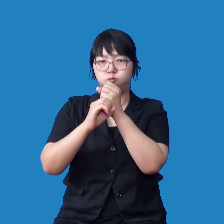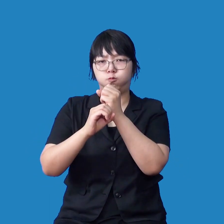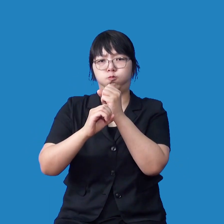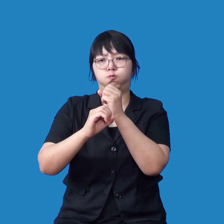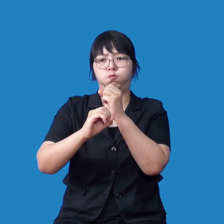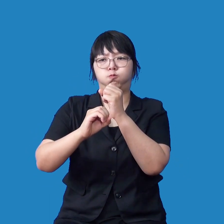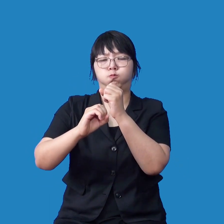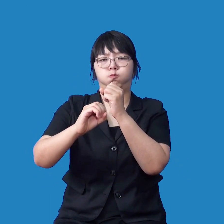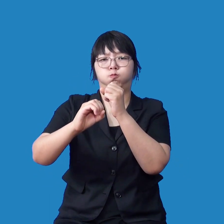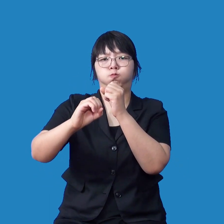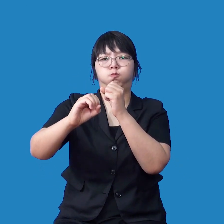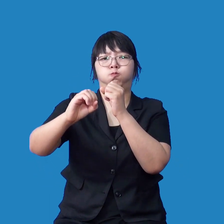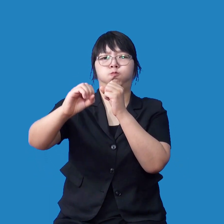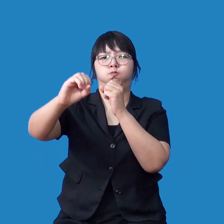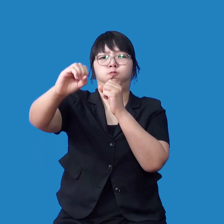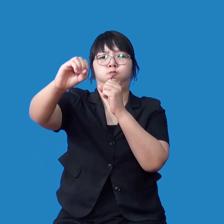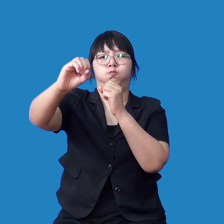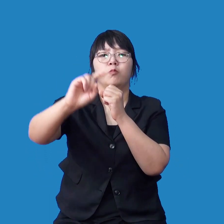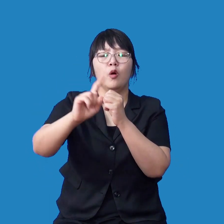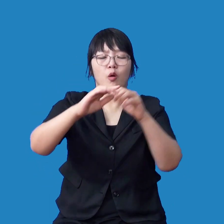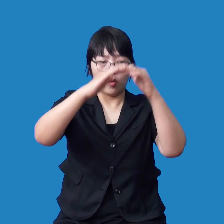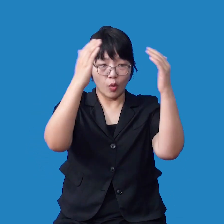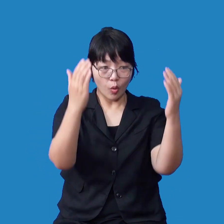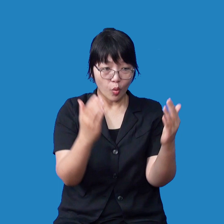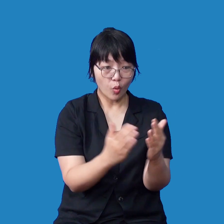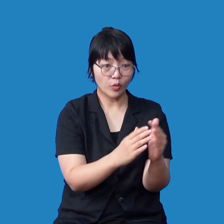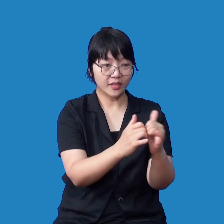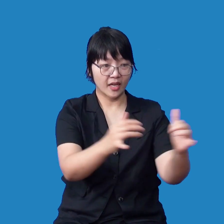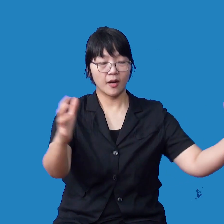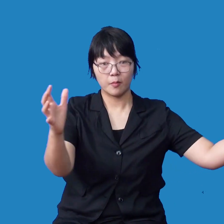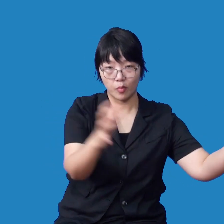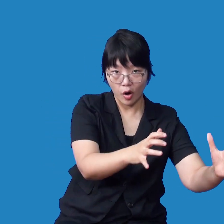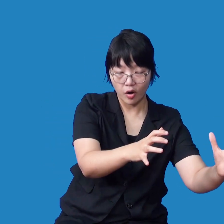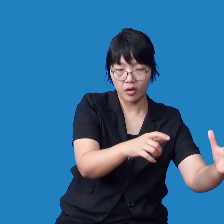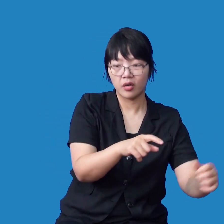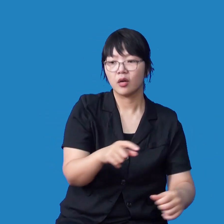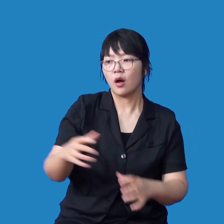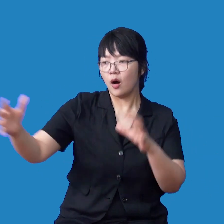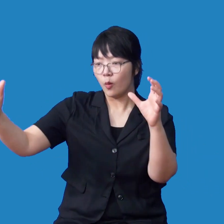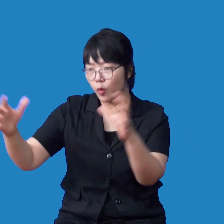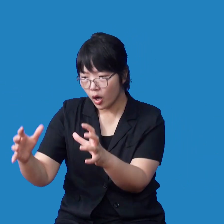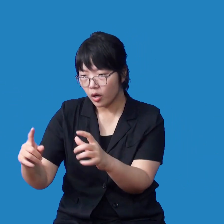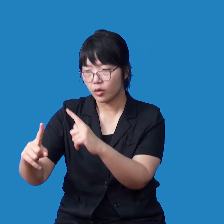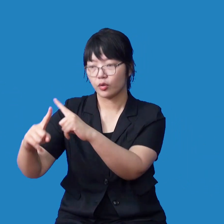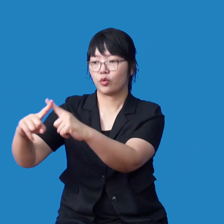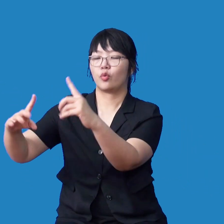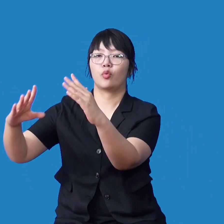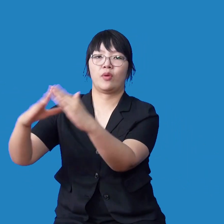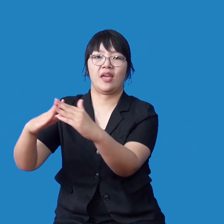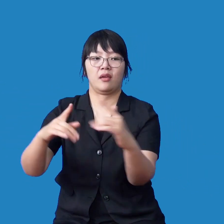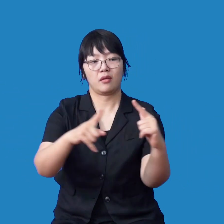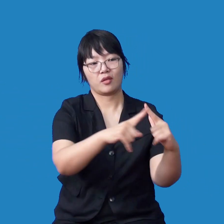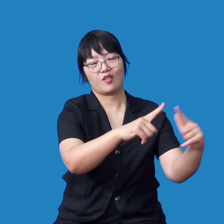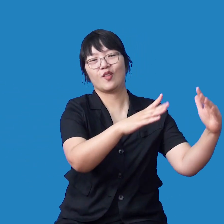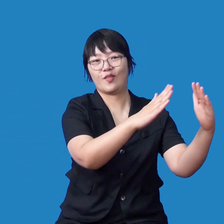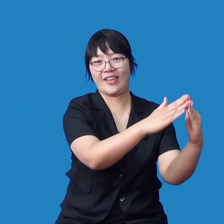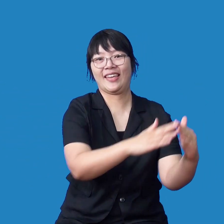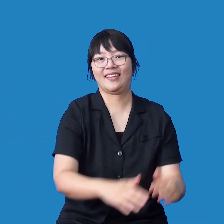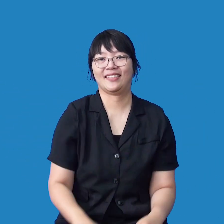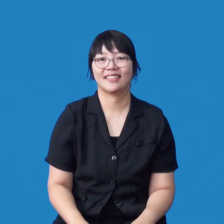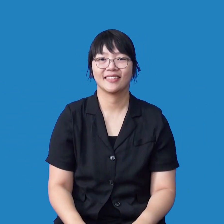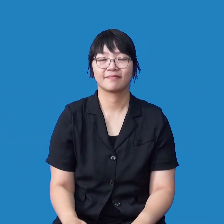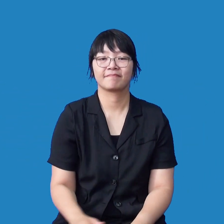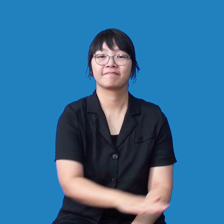소집하는 온 백성이 교회로 하나님 앞에 모이는 나팔 소리였던 것입니다. 사랑하는